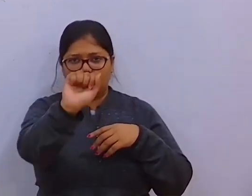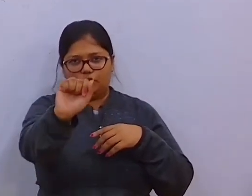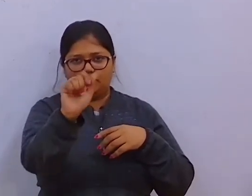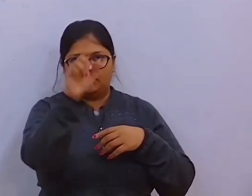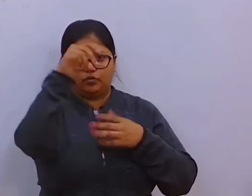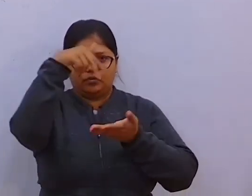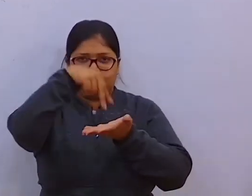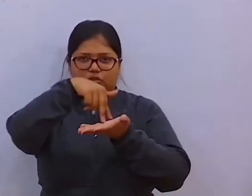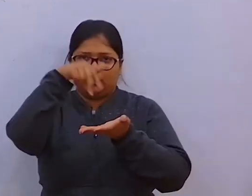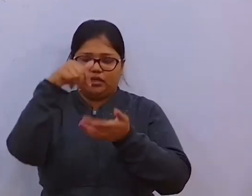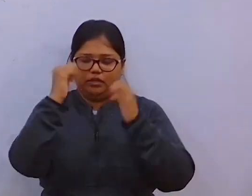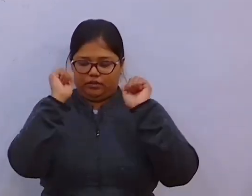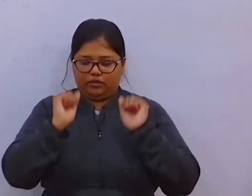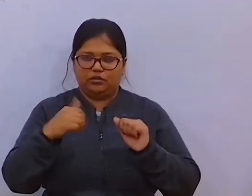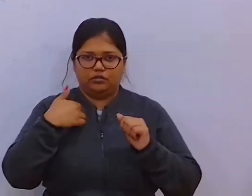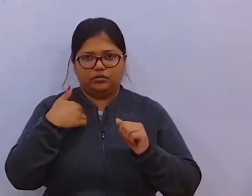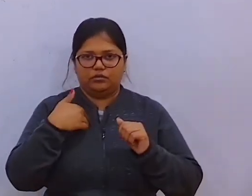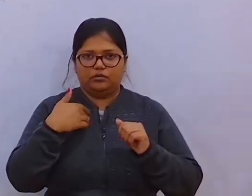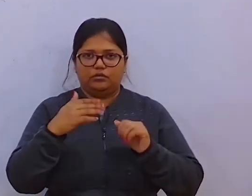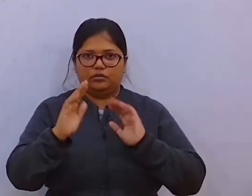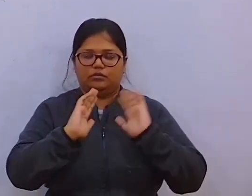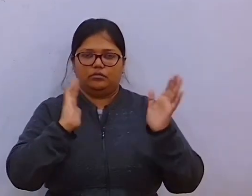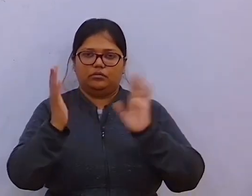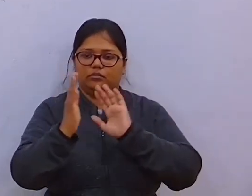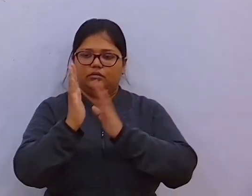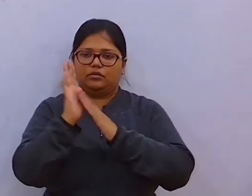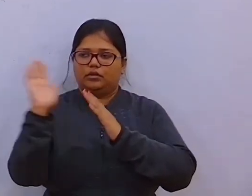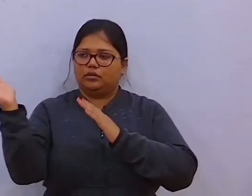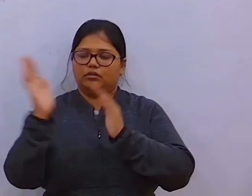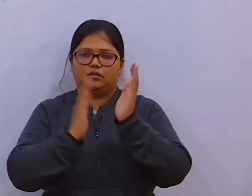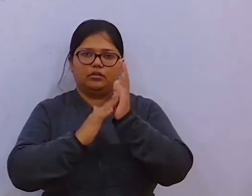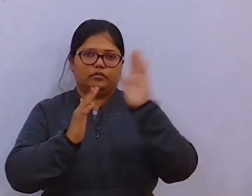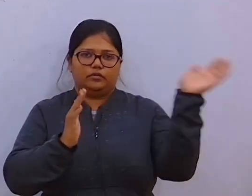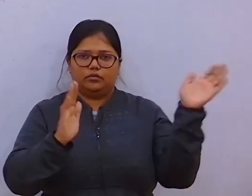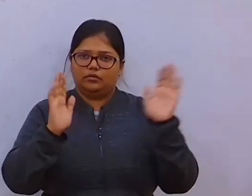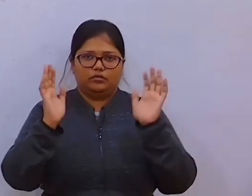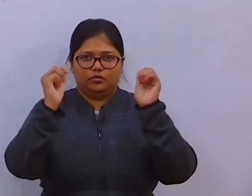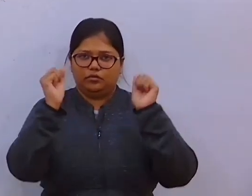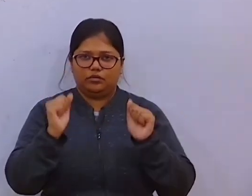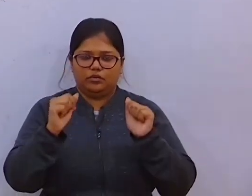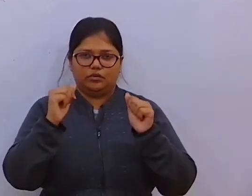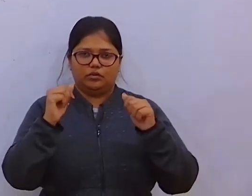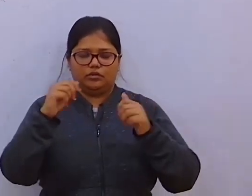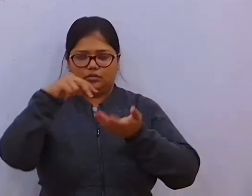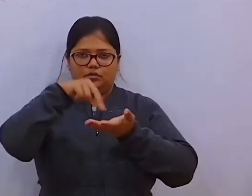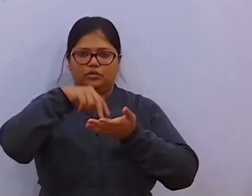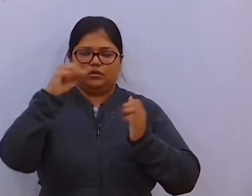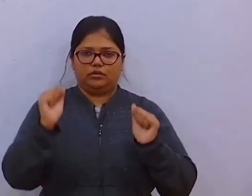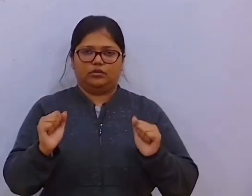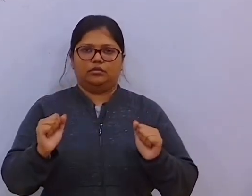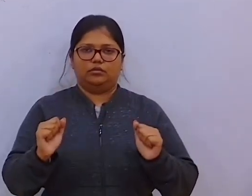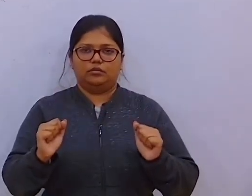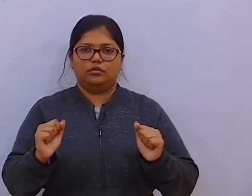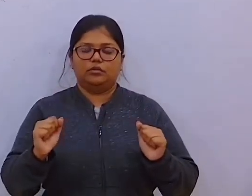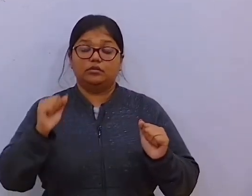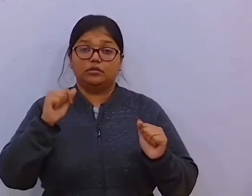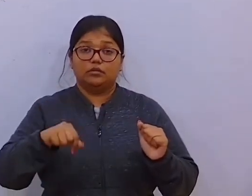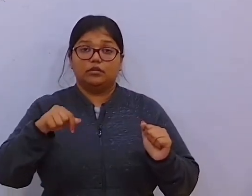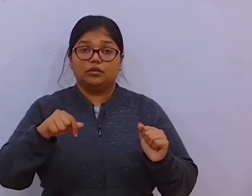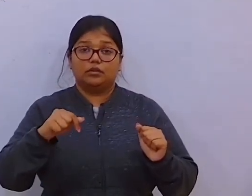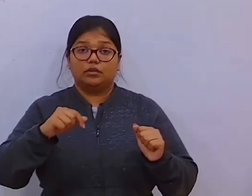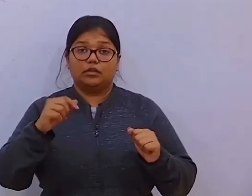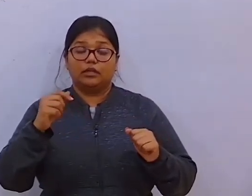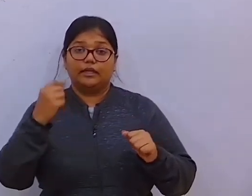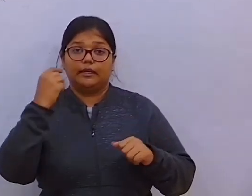गया, ये साउथ हो गया, ये वेस्ट हो गया और ये ईस्ट हो गया। तो पश्चिम उत्तर से